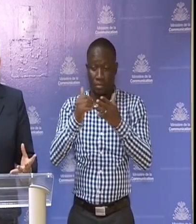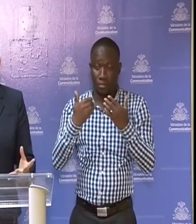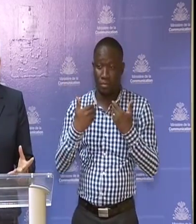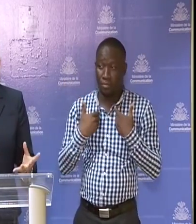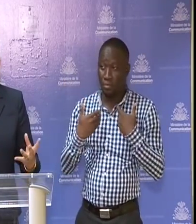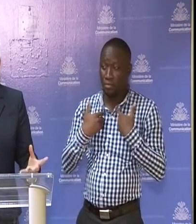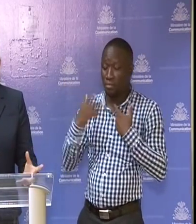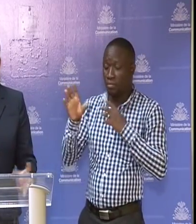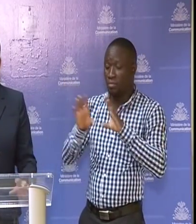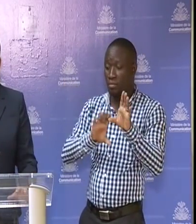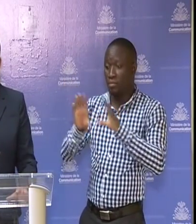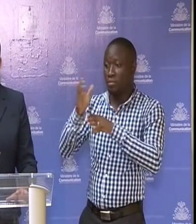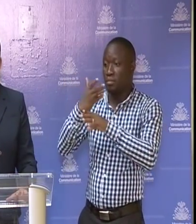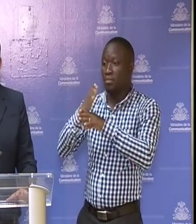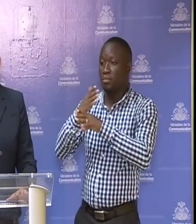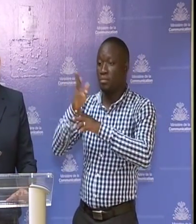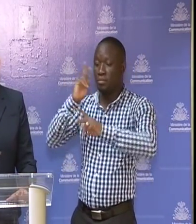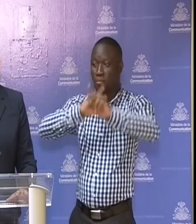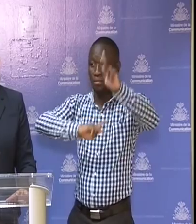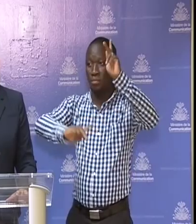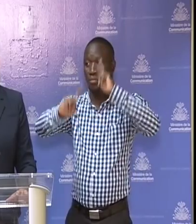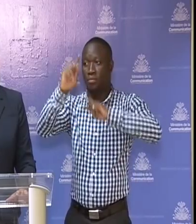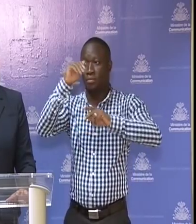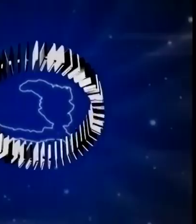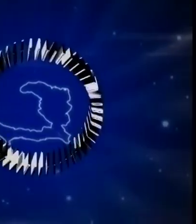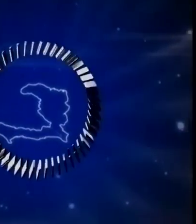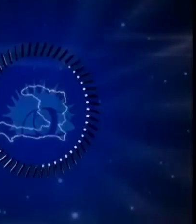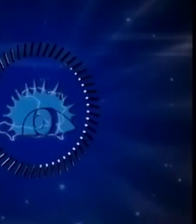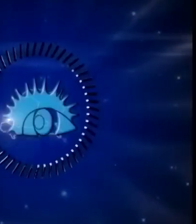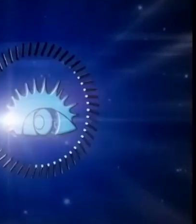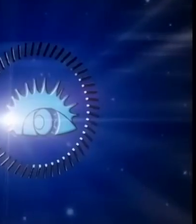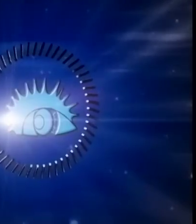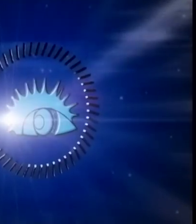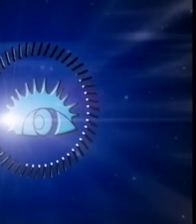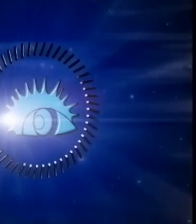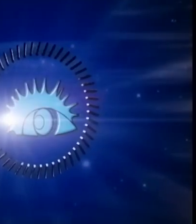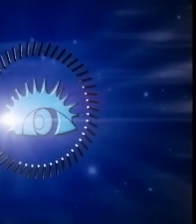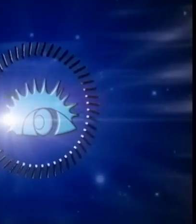que nous fait déjà pour tout peuple au niveau de la terre.